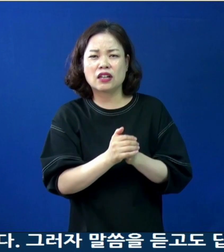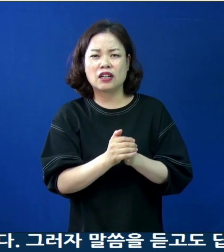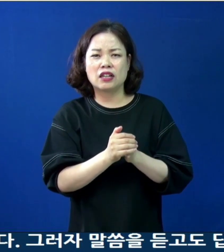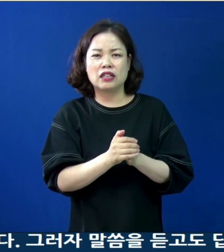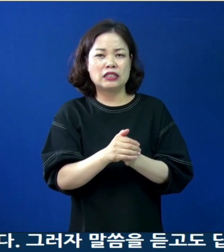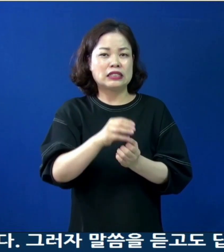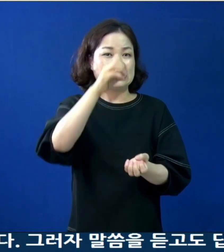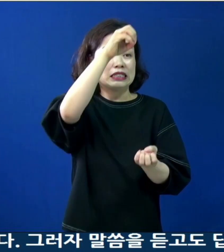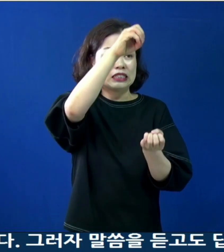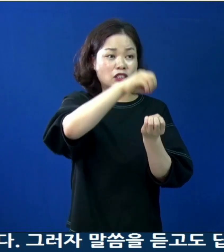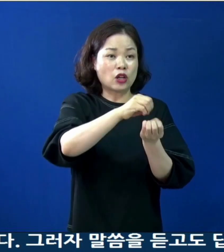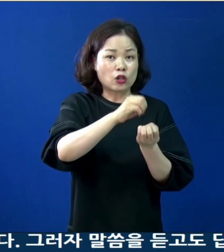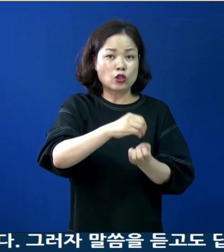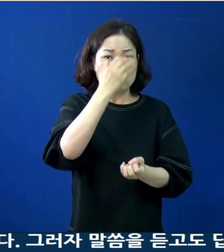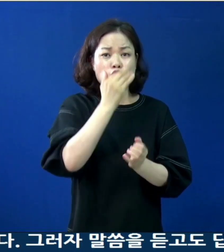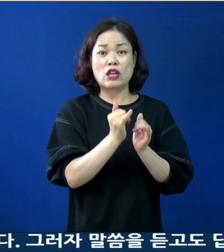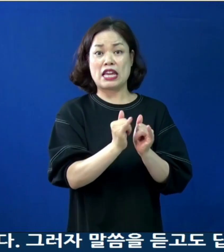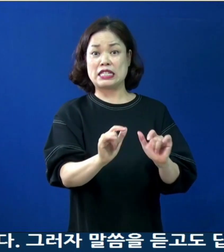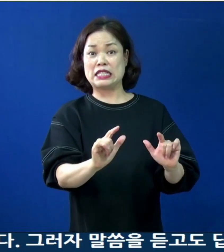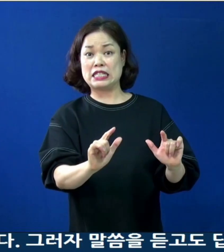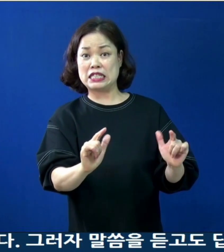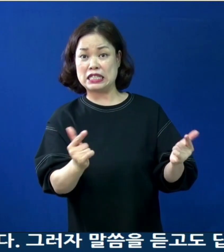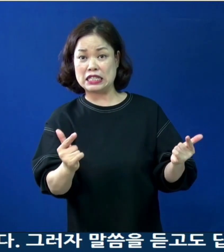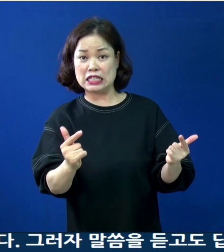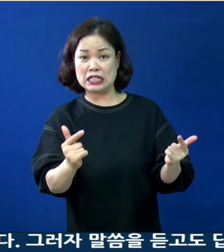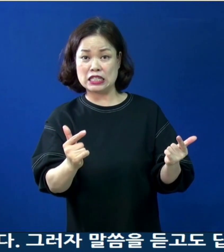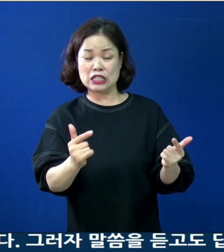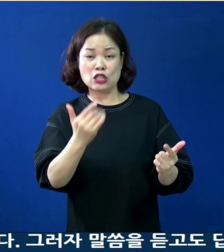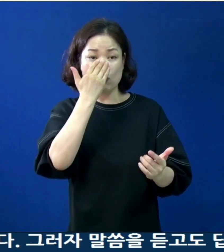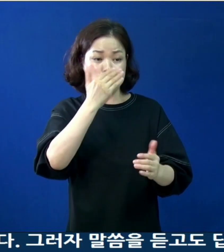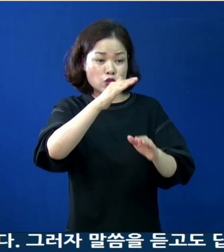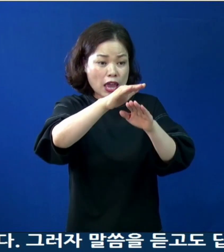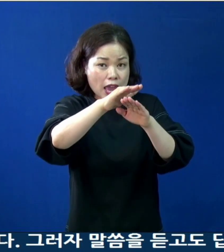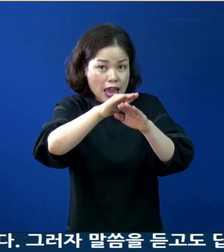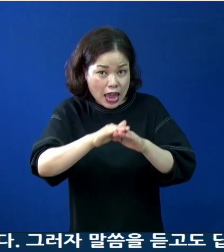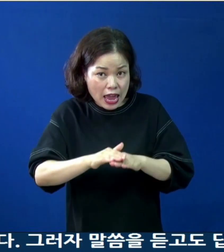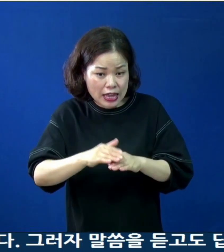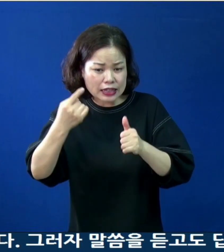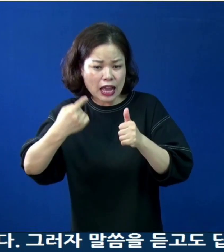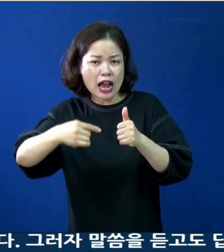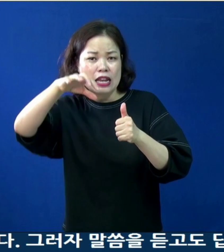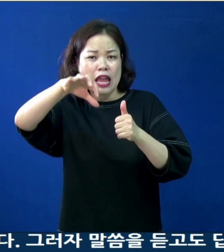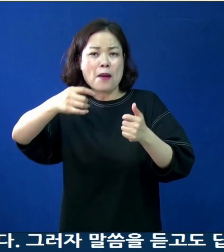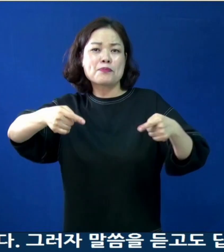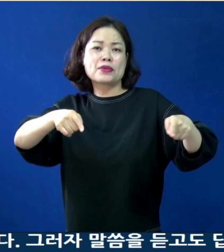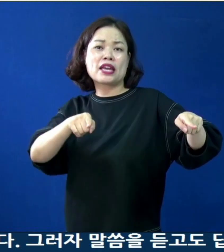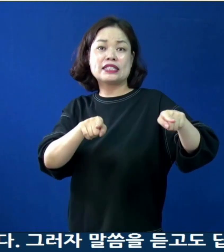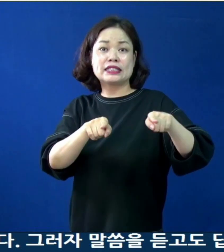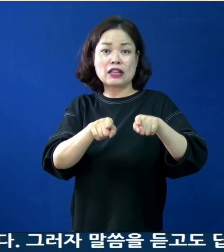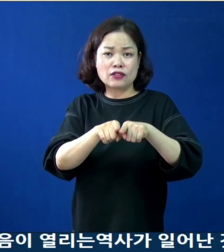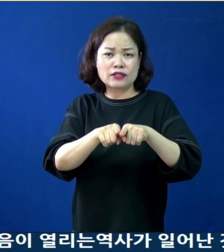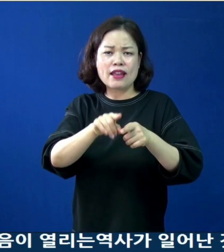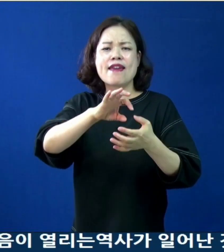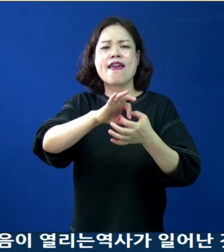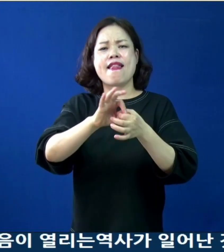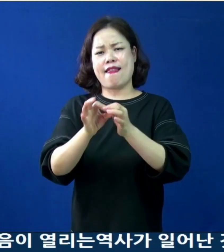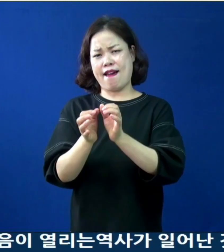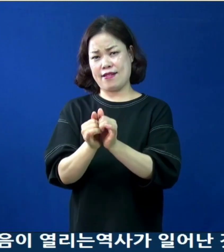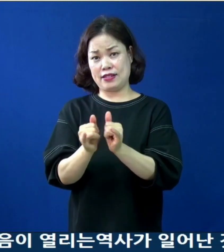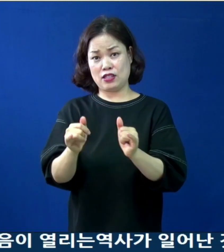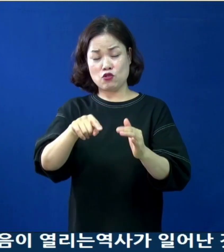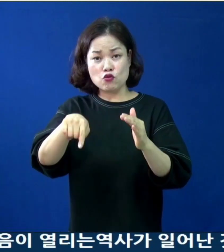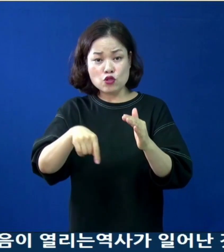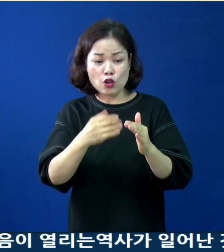정통 유대교인이 아니라 유대인 회당에 같이 합류하고 있었던 헬라인